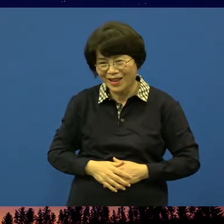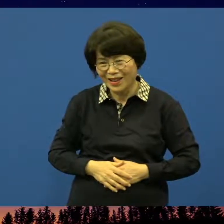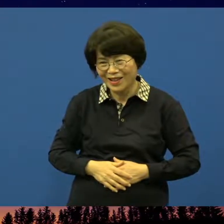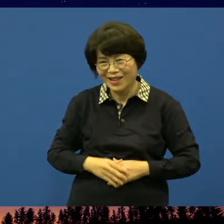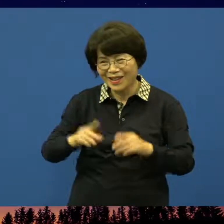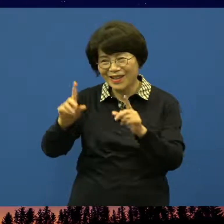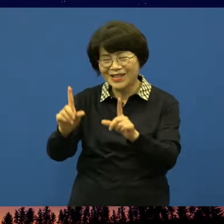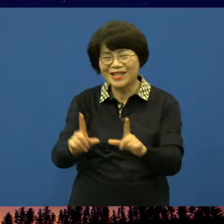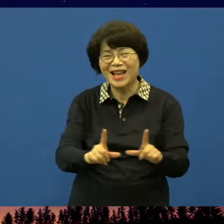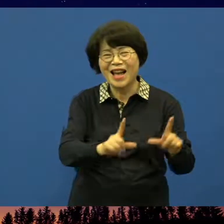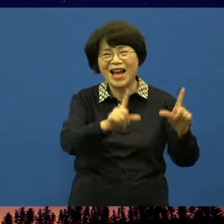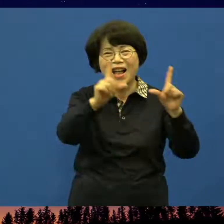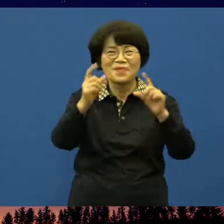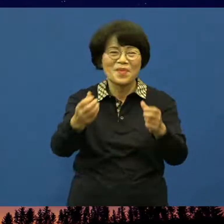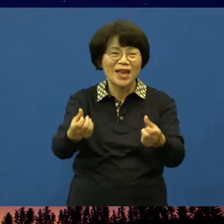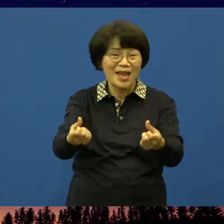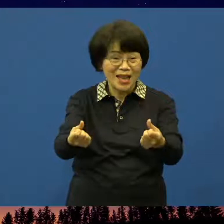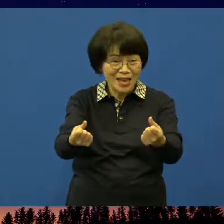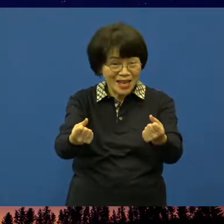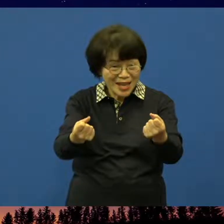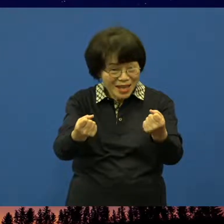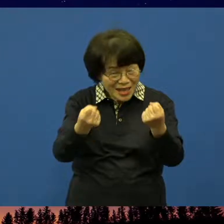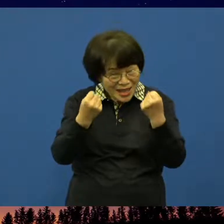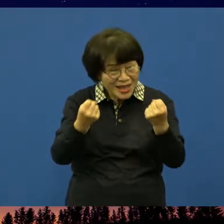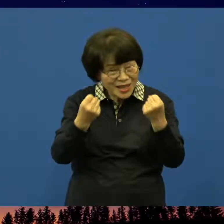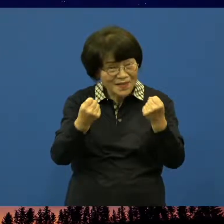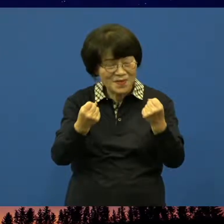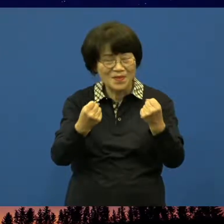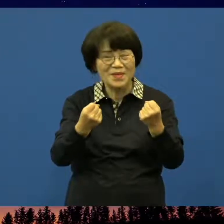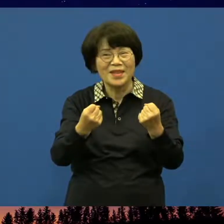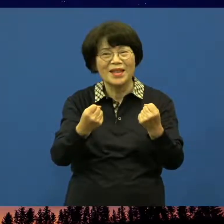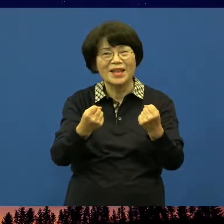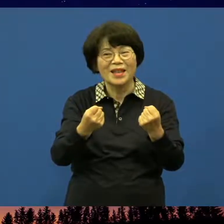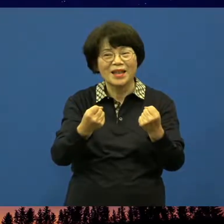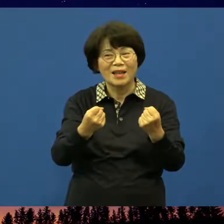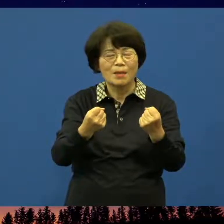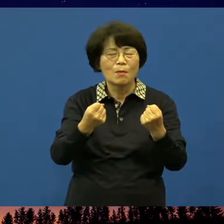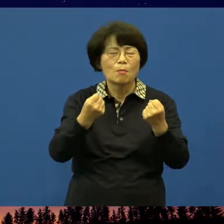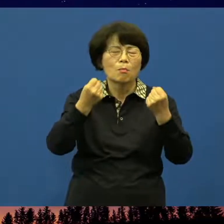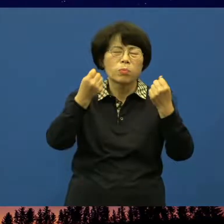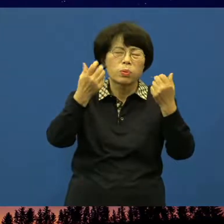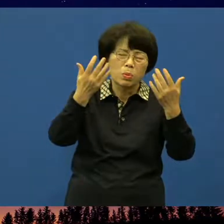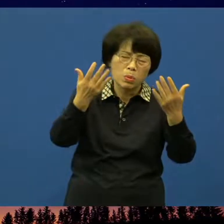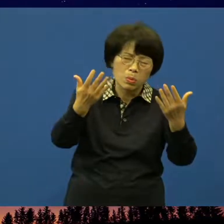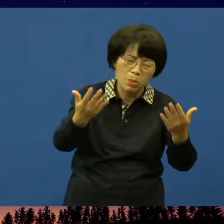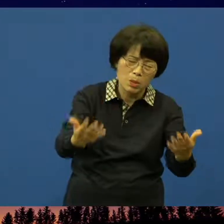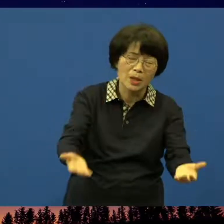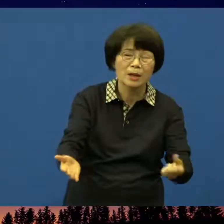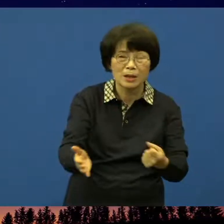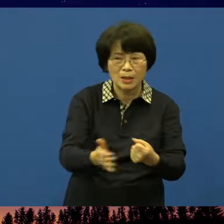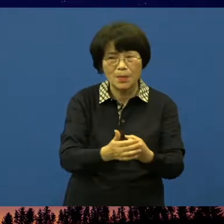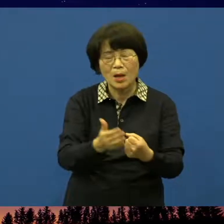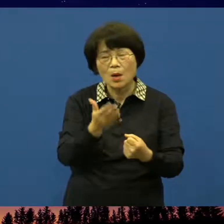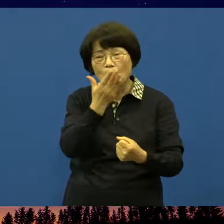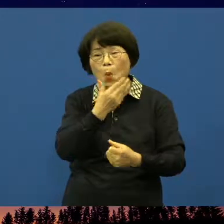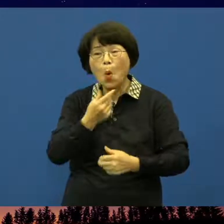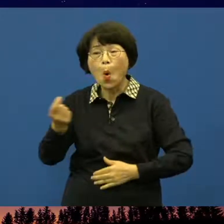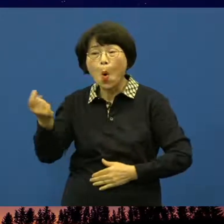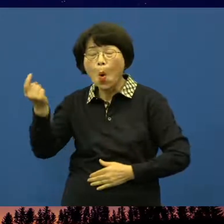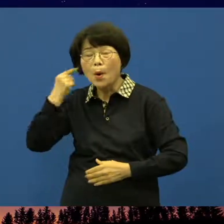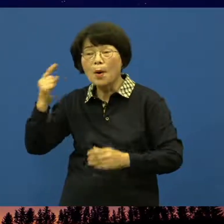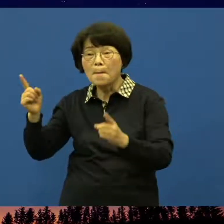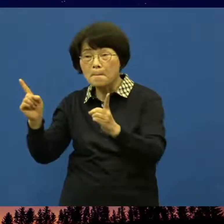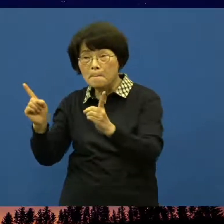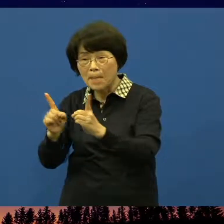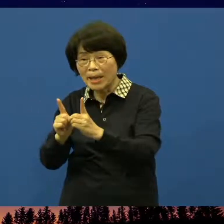삶의 동력을 쏟아부어야 될 때를 못 보는 거예요. 삶의 전체가 활력을 잃어버린 거잖아요. 그러나 복음 안에서 우리가 염려를